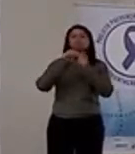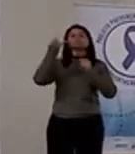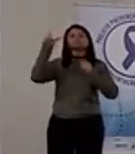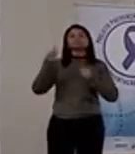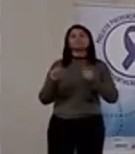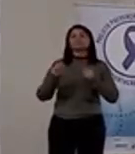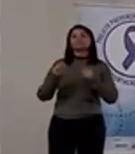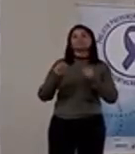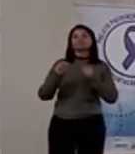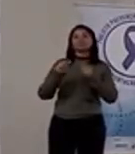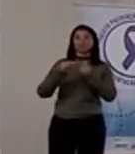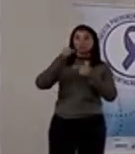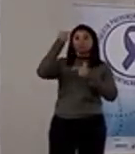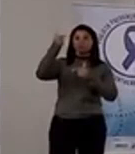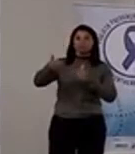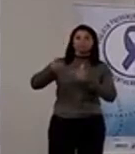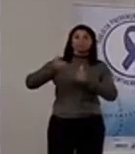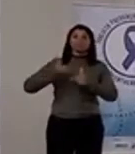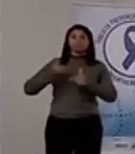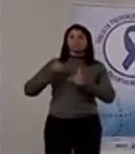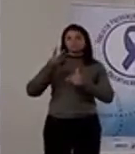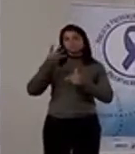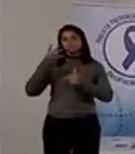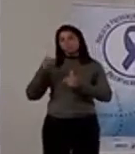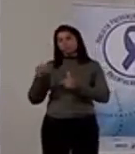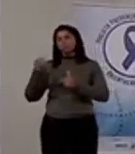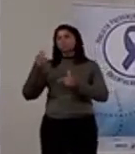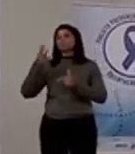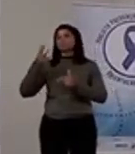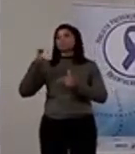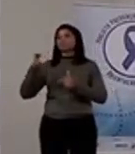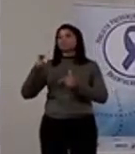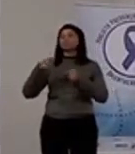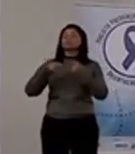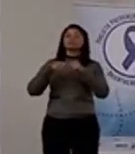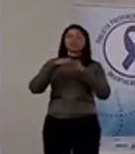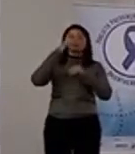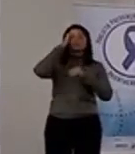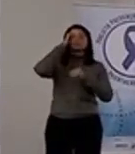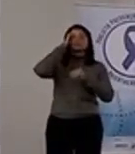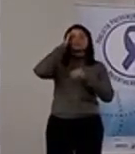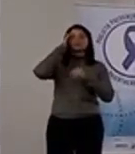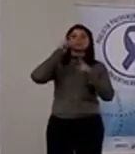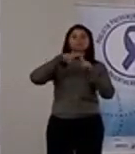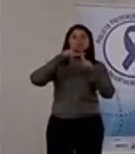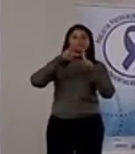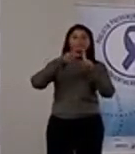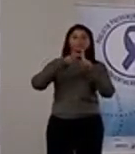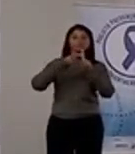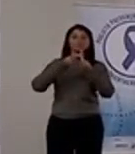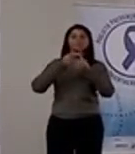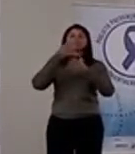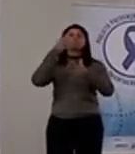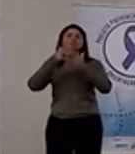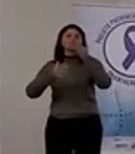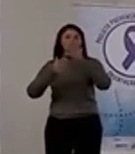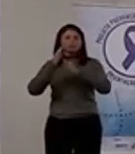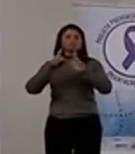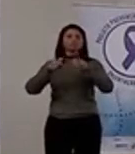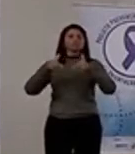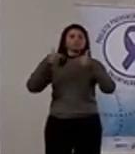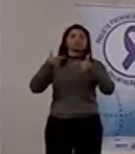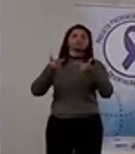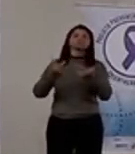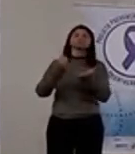depois dos 40, 45 anos, você tem noção que é uma gravidez, uma gestação que tem maiores desafios, mas que também não é